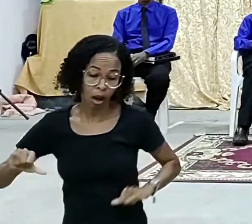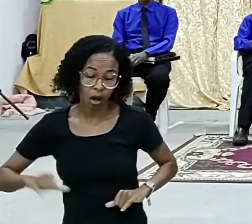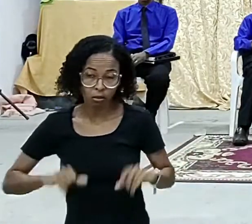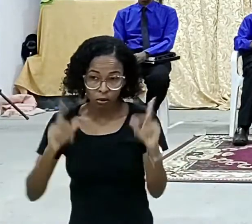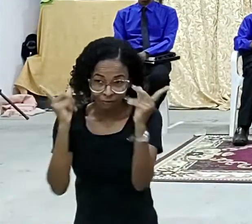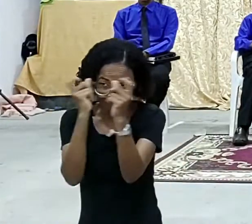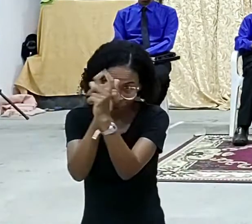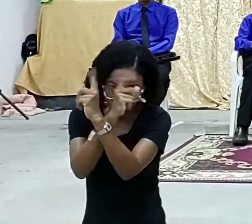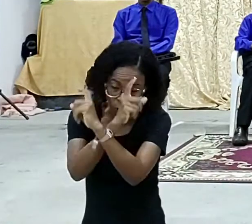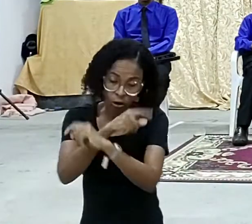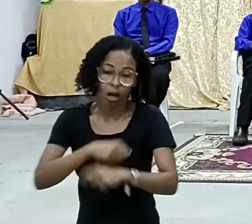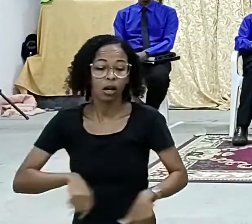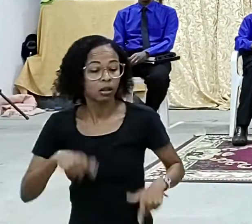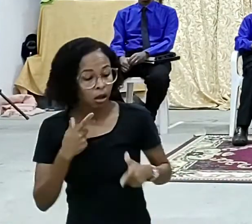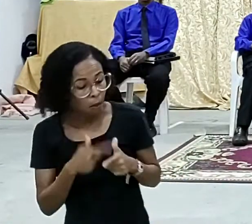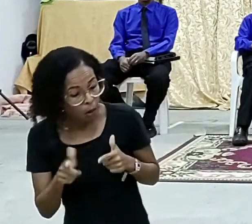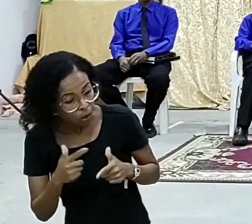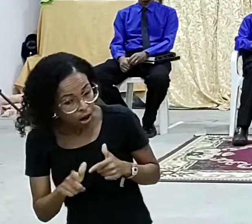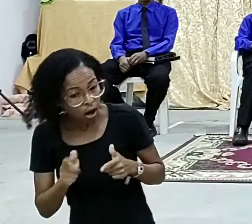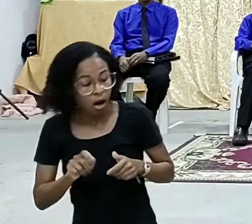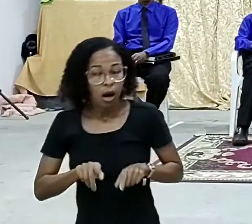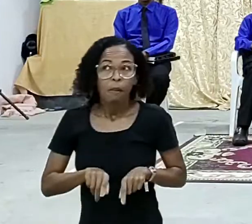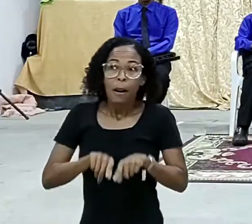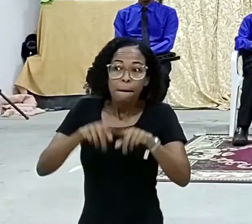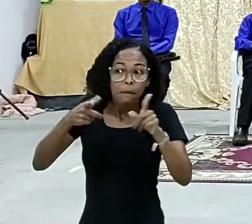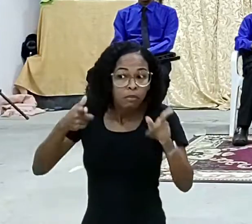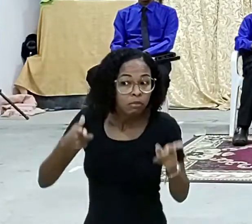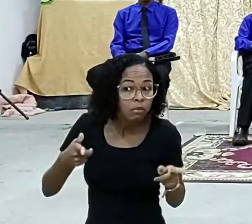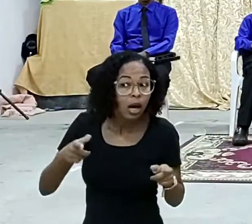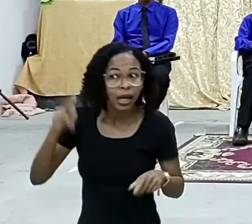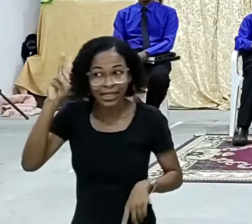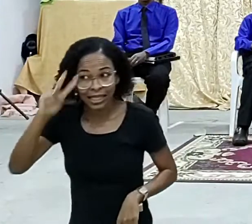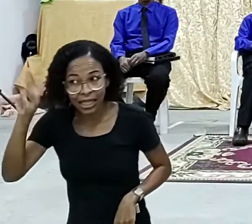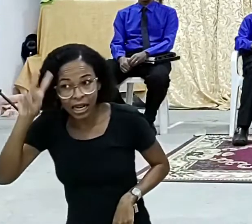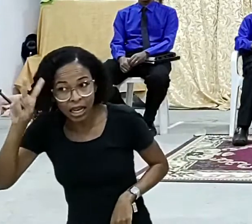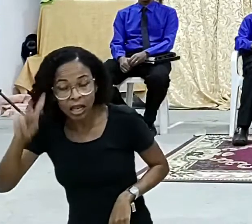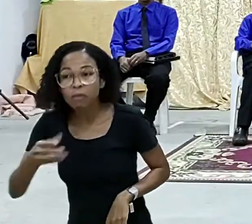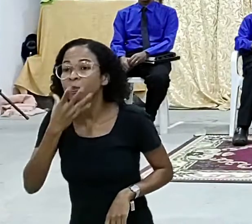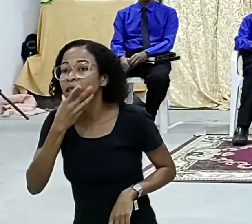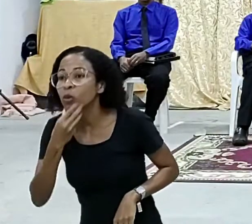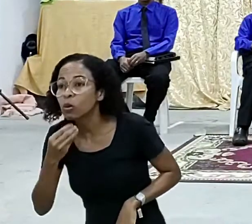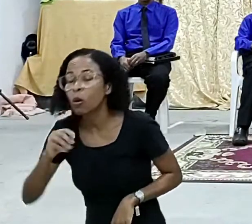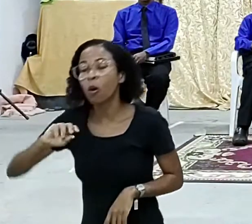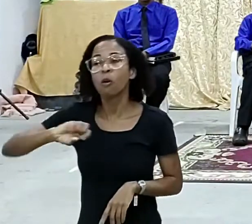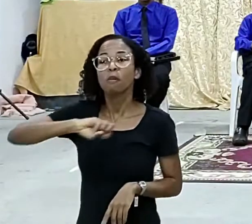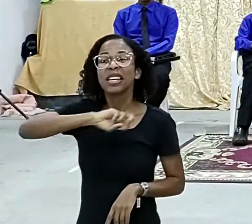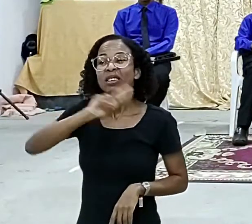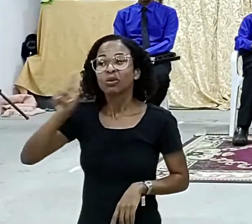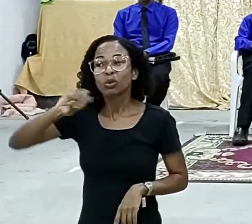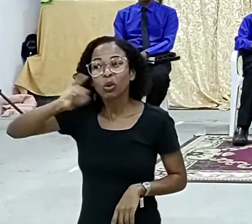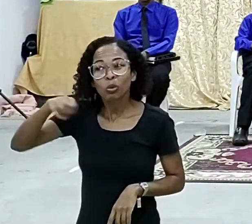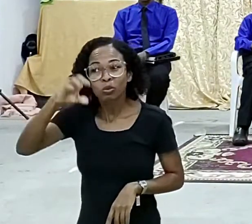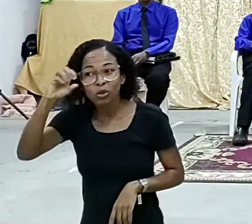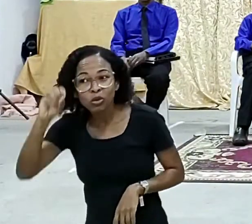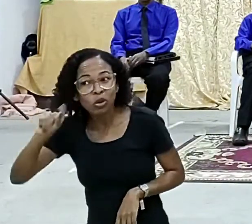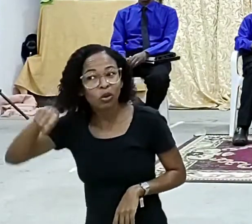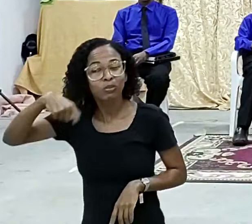aflições, Deus ele permitiu com que Jó caminhasse bem sucedido, caminhasse bem.